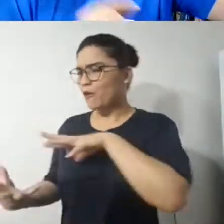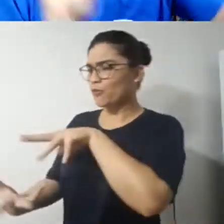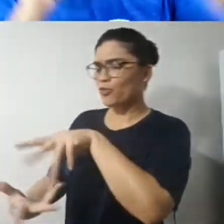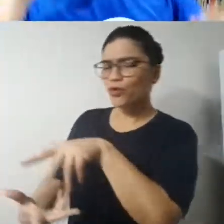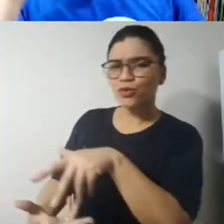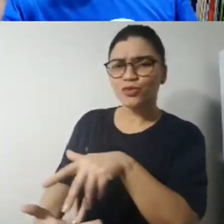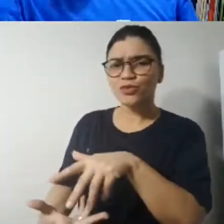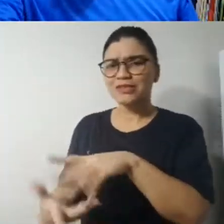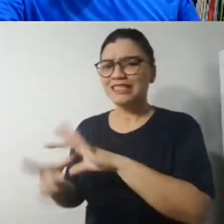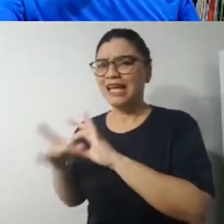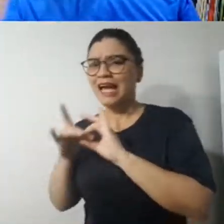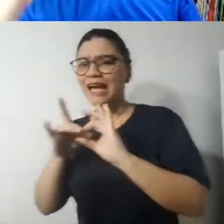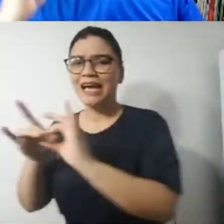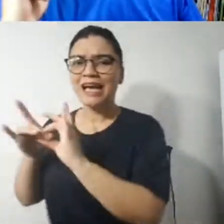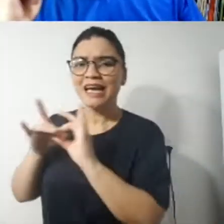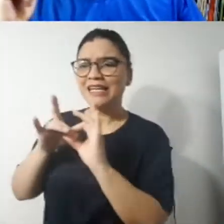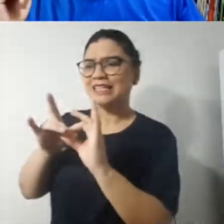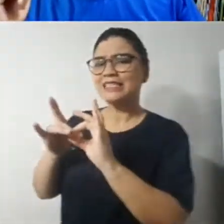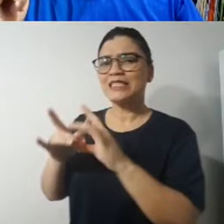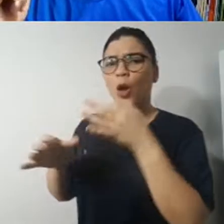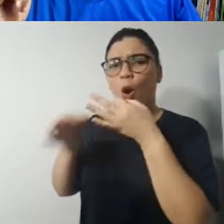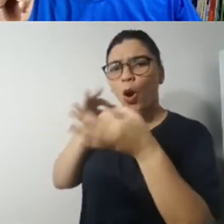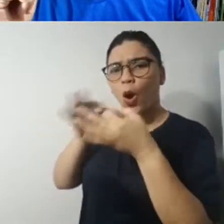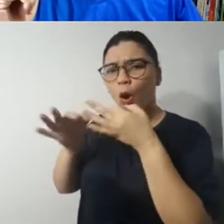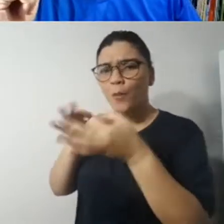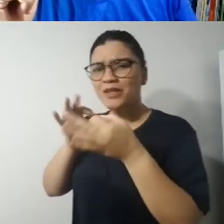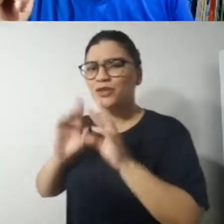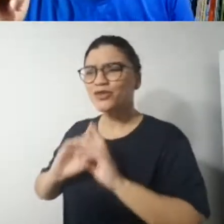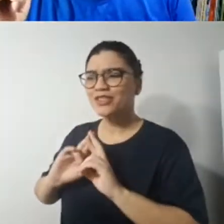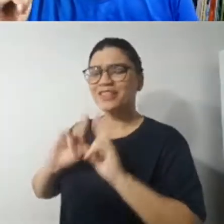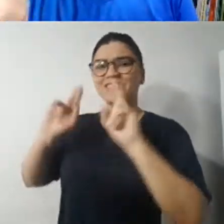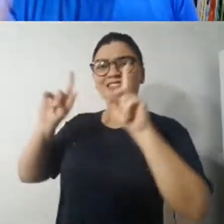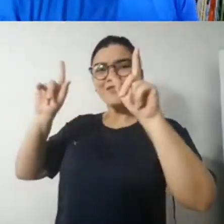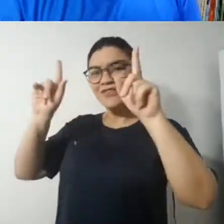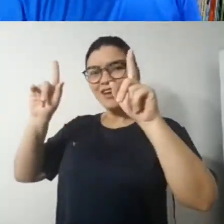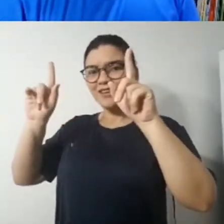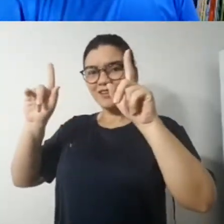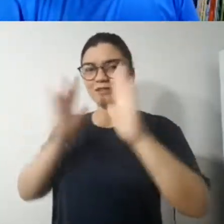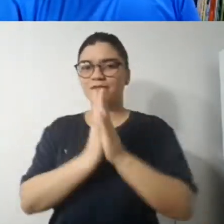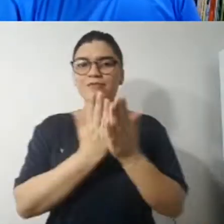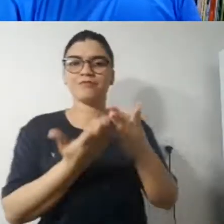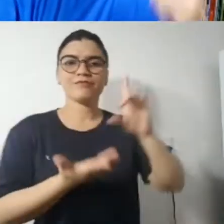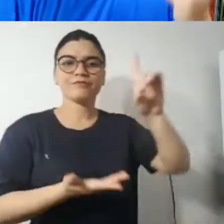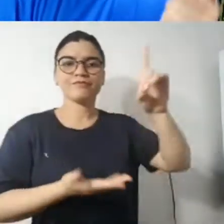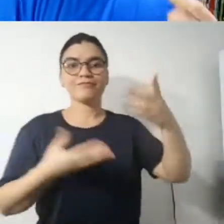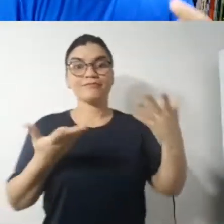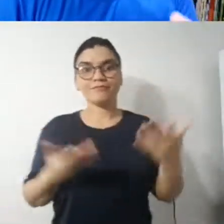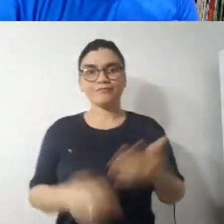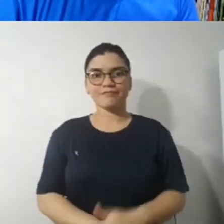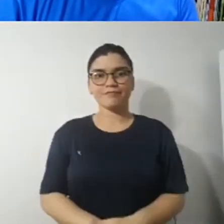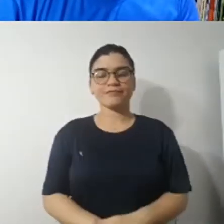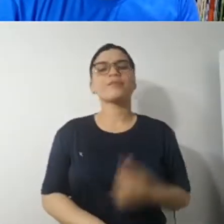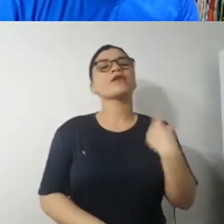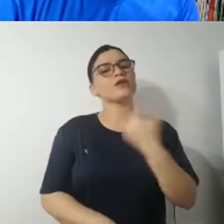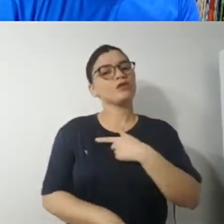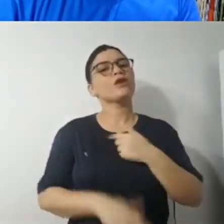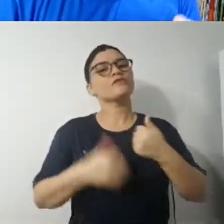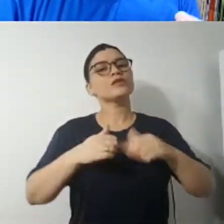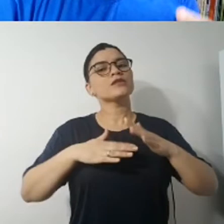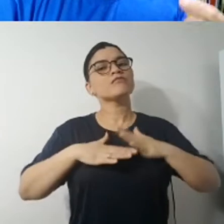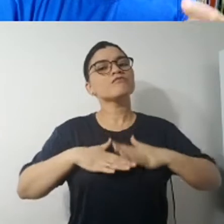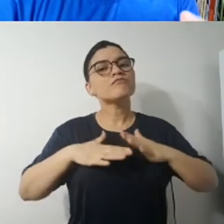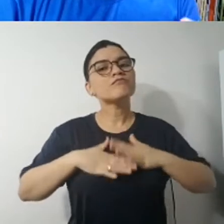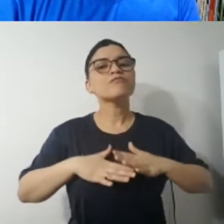opiniões e outros pensamentos a respeito da vida. E nós precisamos ser cautelosos quanto a isso. Então